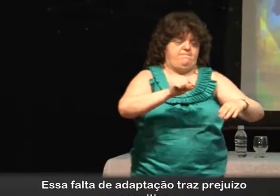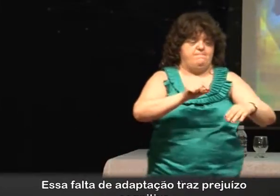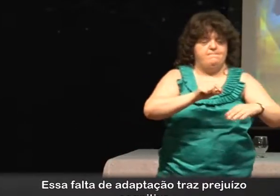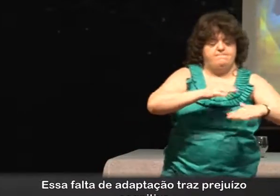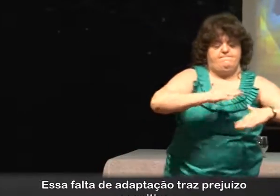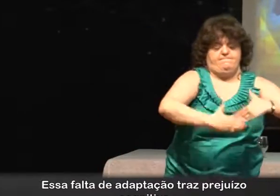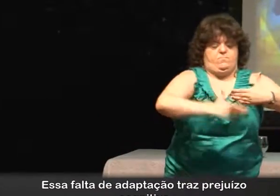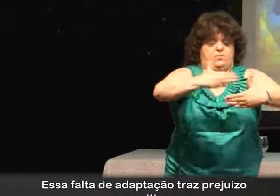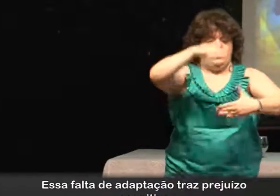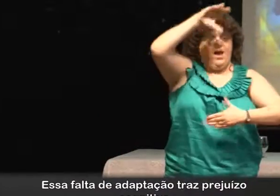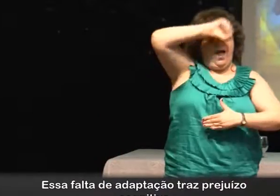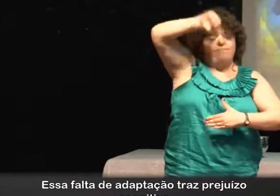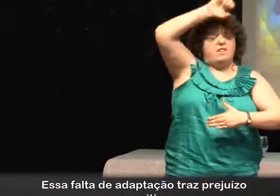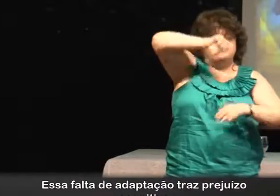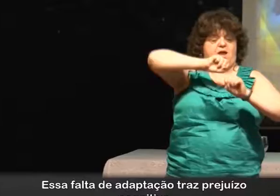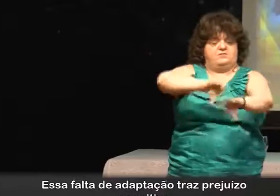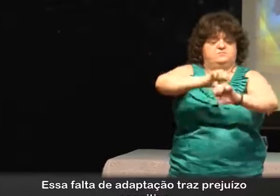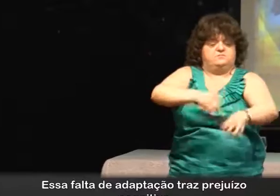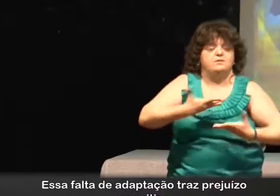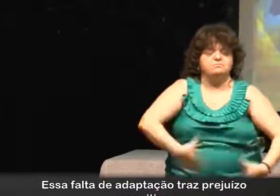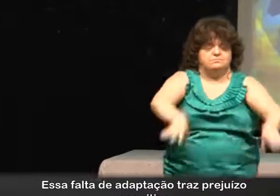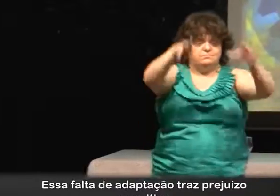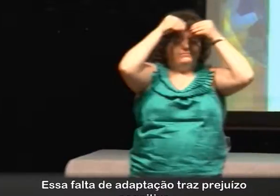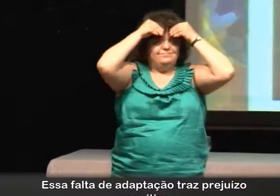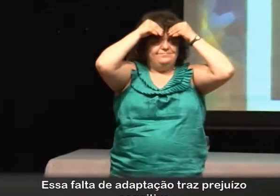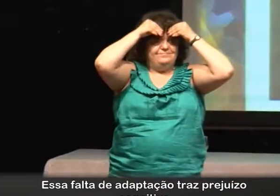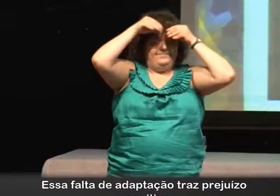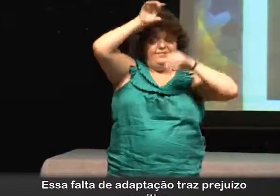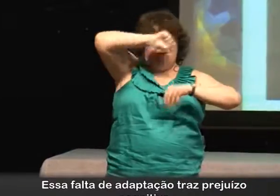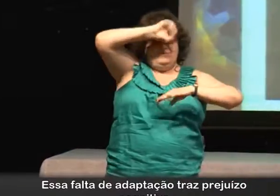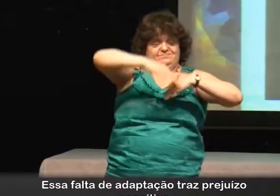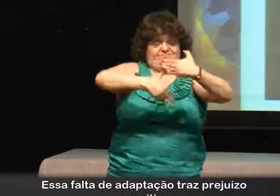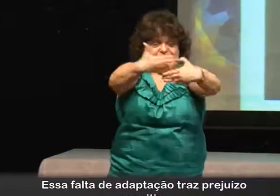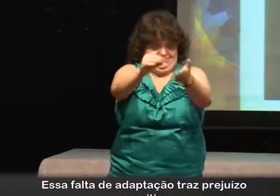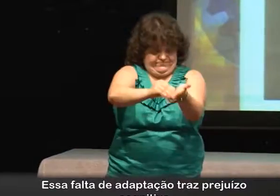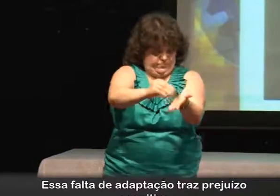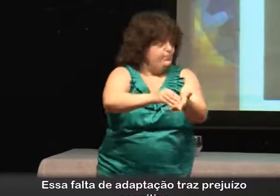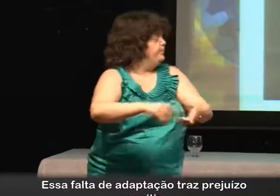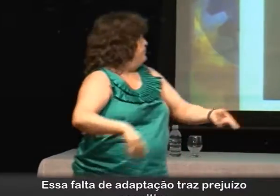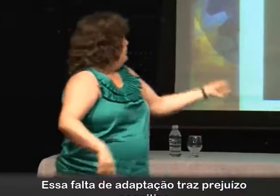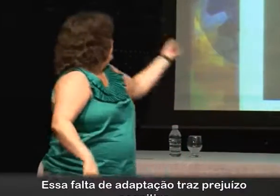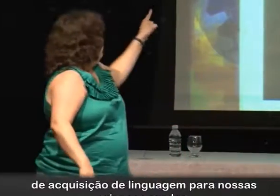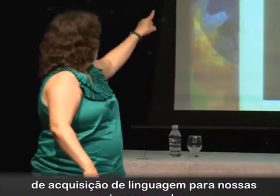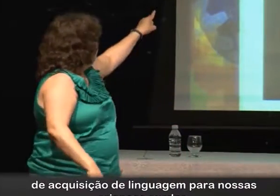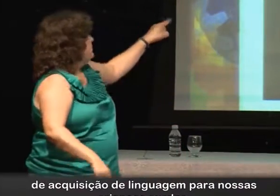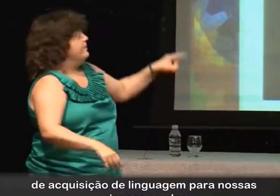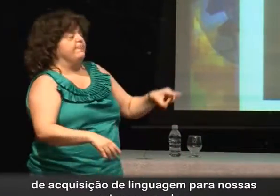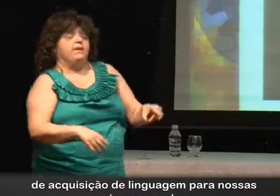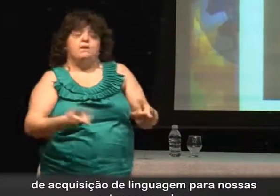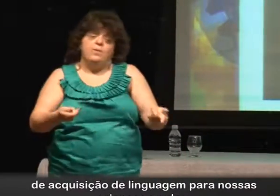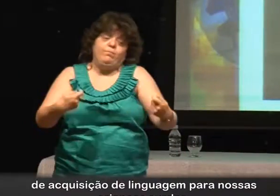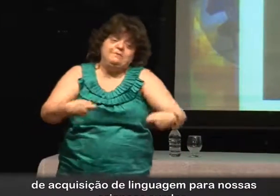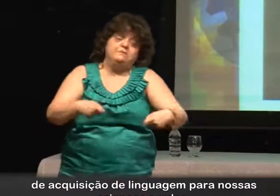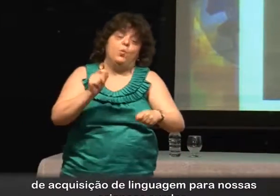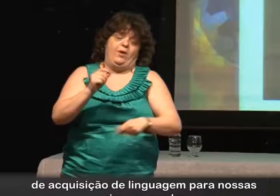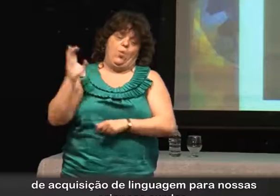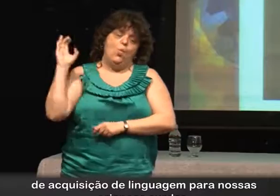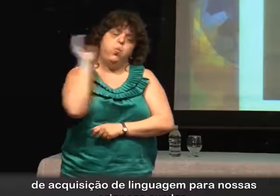Então, essa falta de adaptação traz prejuízo cognitivo de aquisição de linguagem para nossas crianças